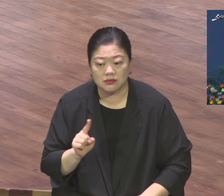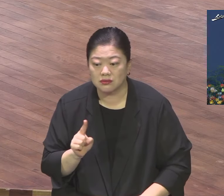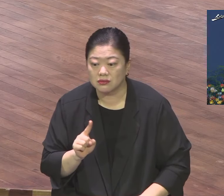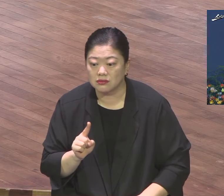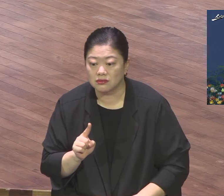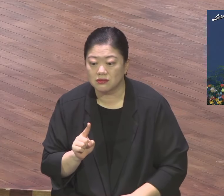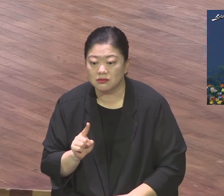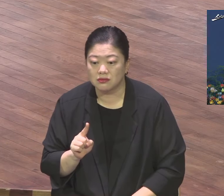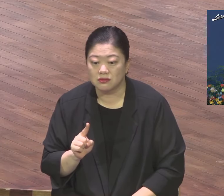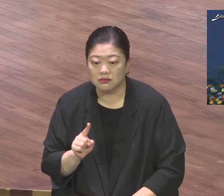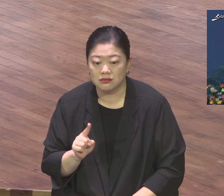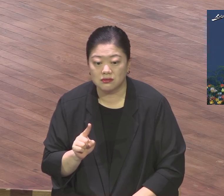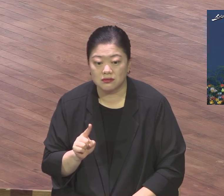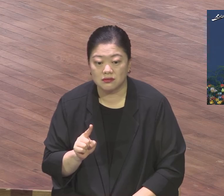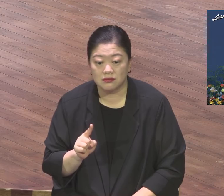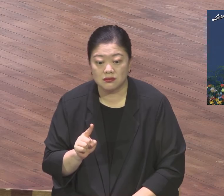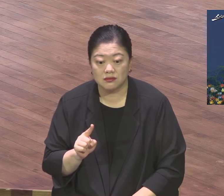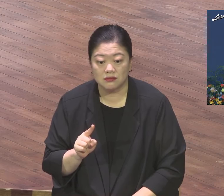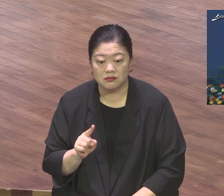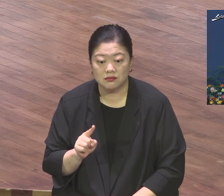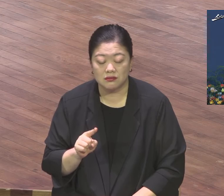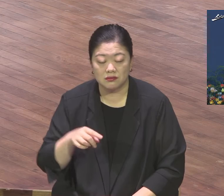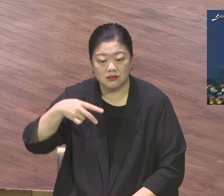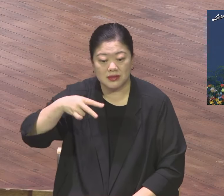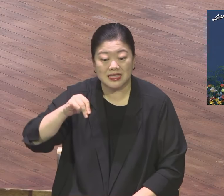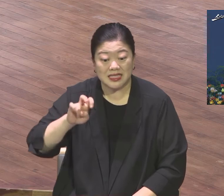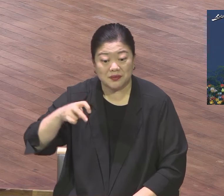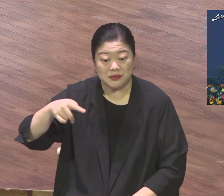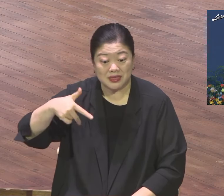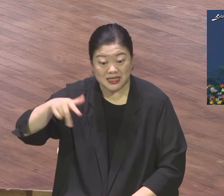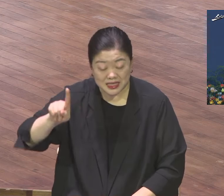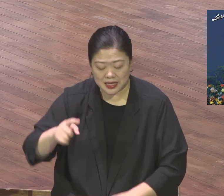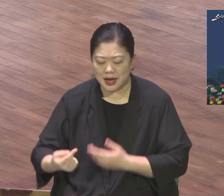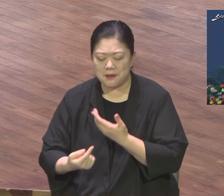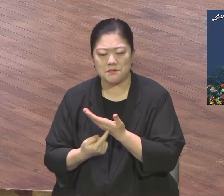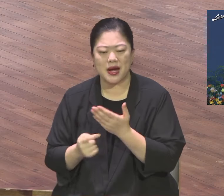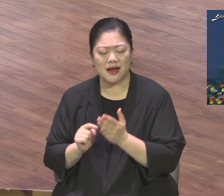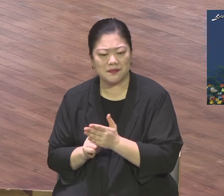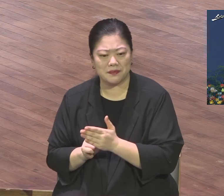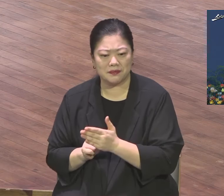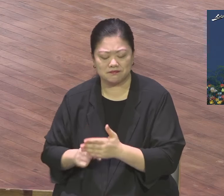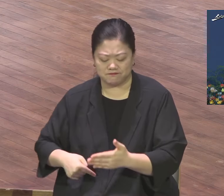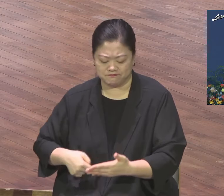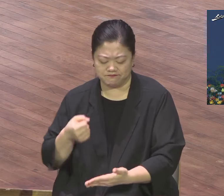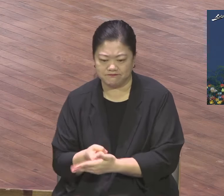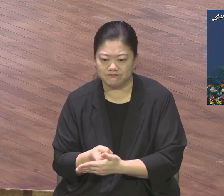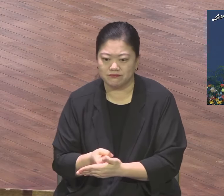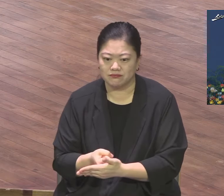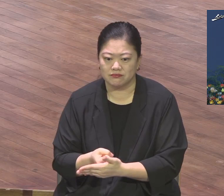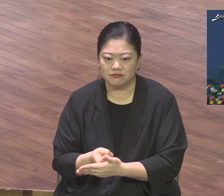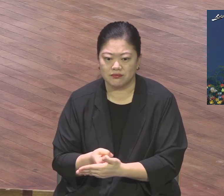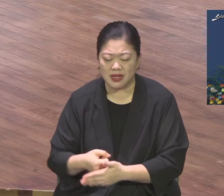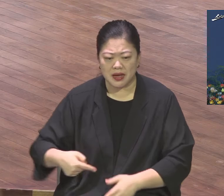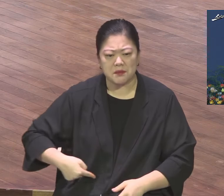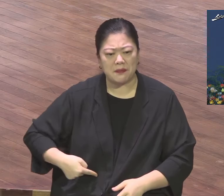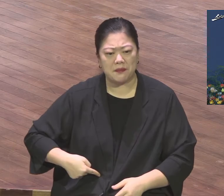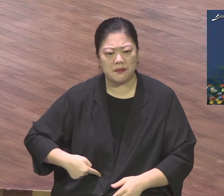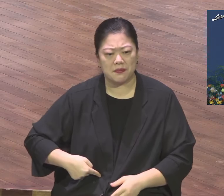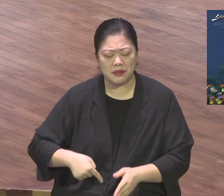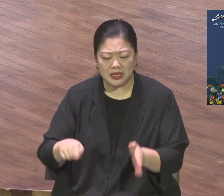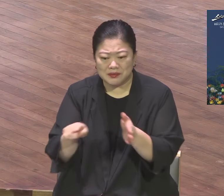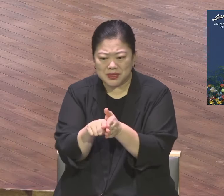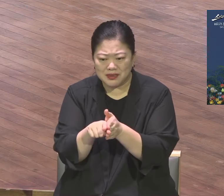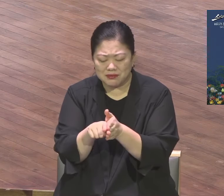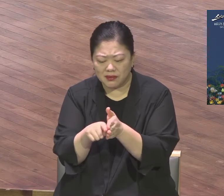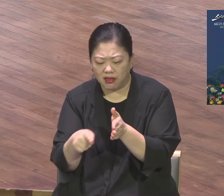영적으로 심지가 견고한 삶을 사는 게 굉장히 중요해요. 자, 우리 말에 하면요, 저